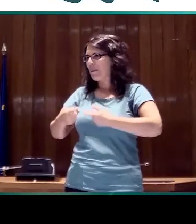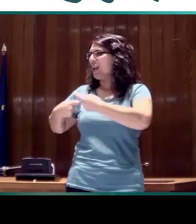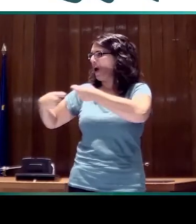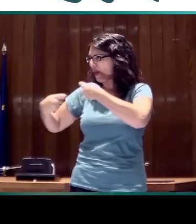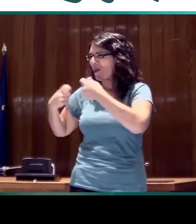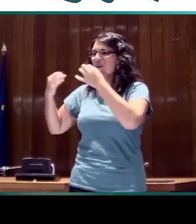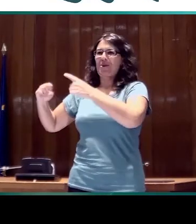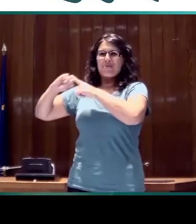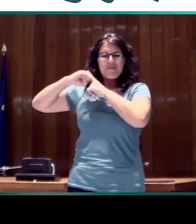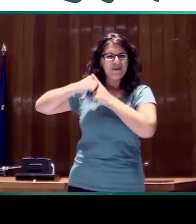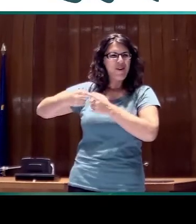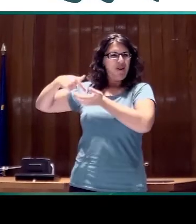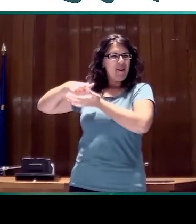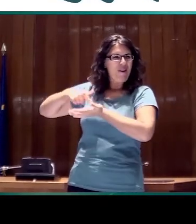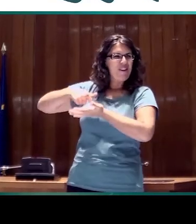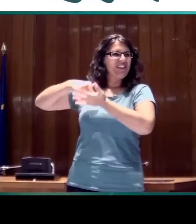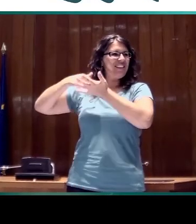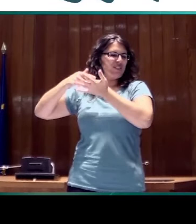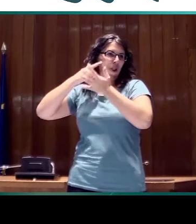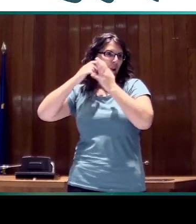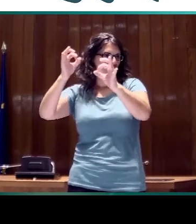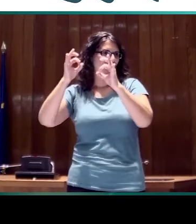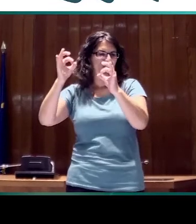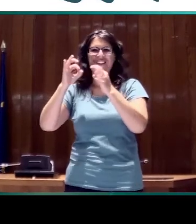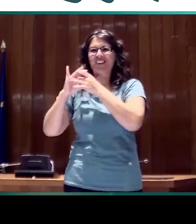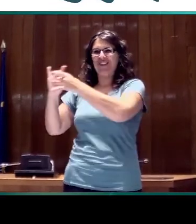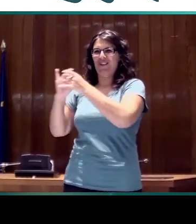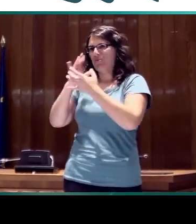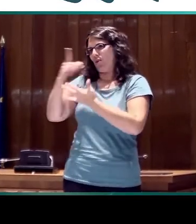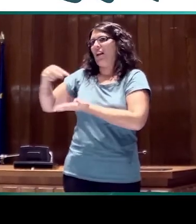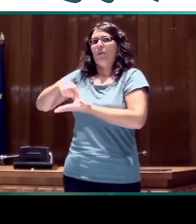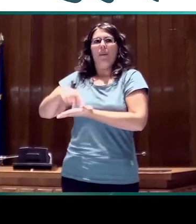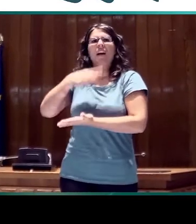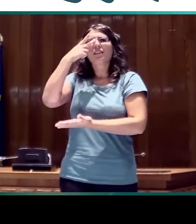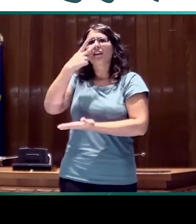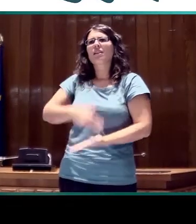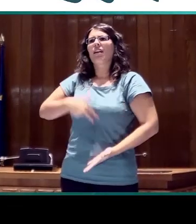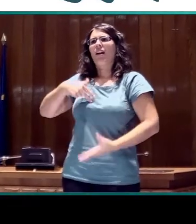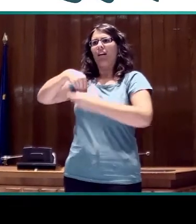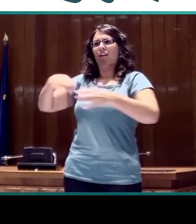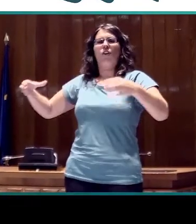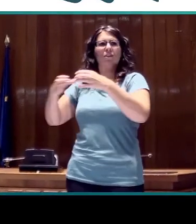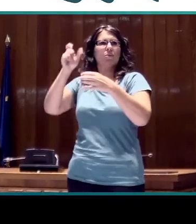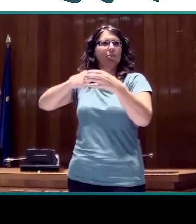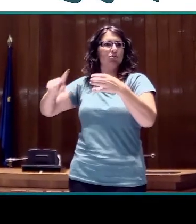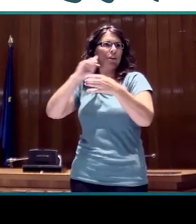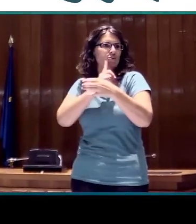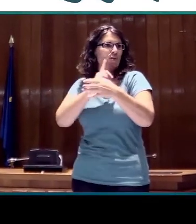siempre lógicamente reivindicando el interés general del colectivo y de las personas a la que representa pero que